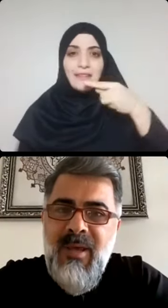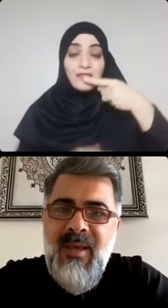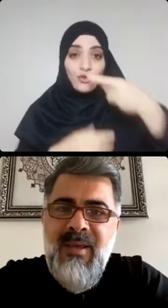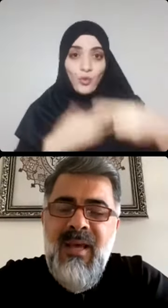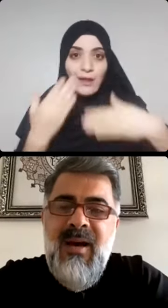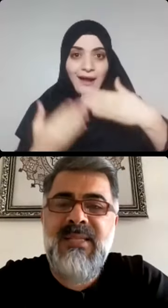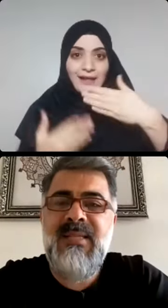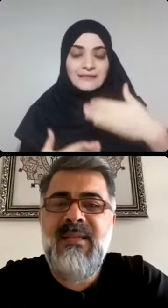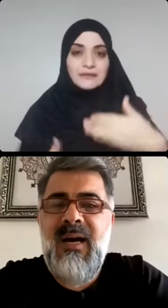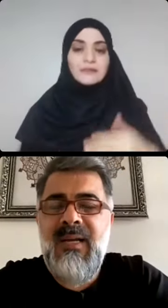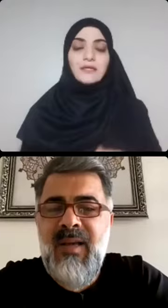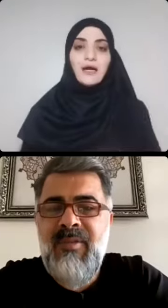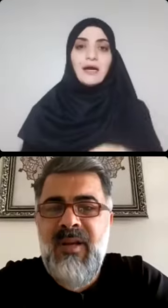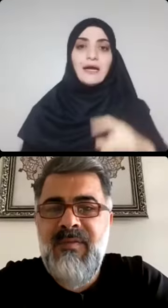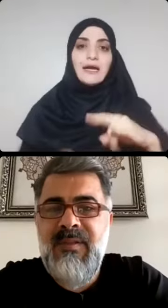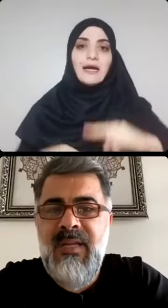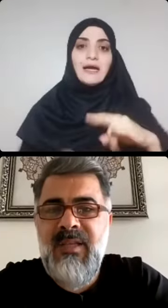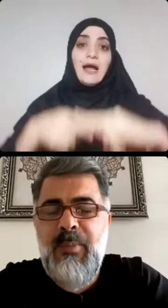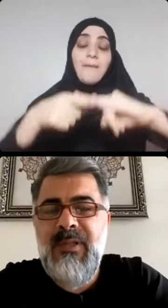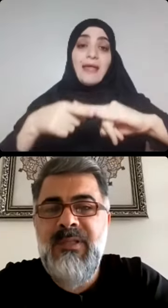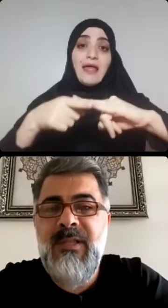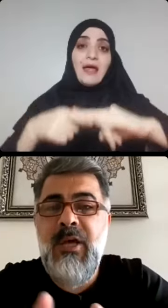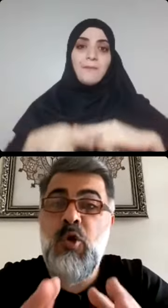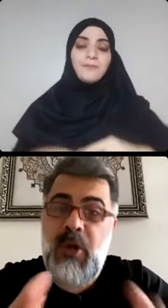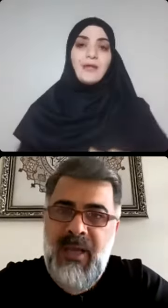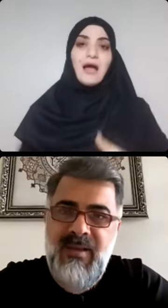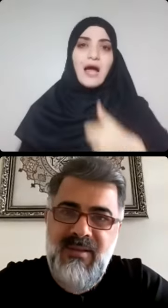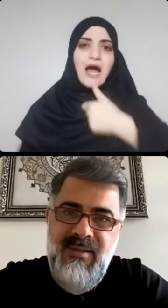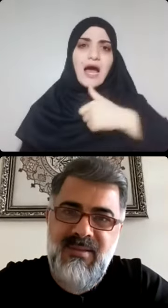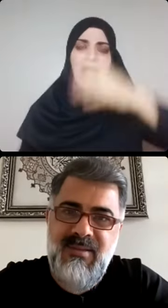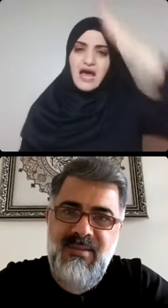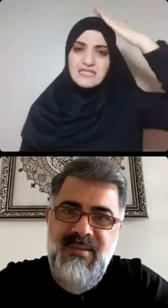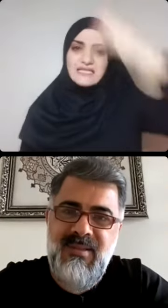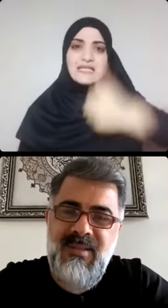Kabe Hazreti Adem tarafından yapıldığına göre